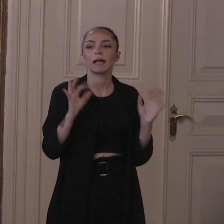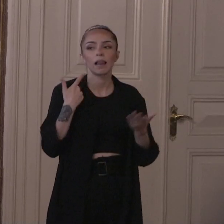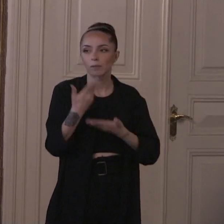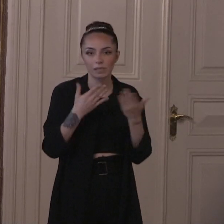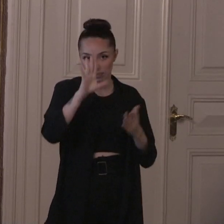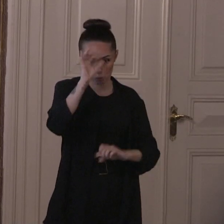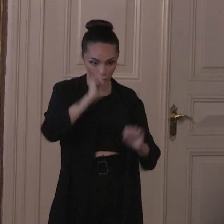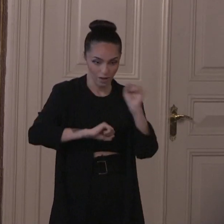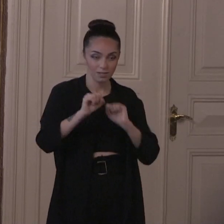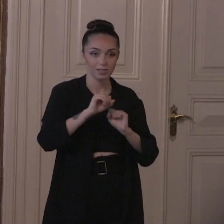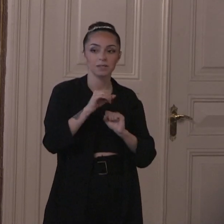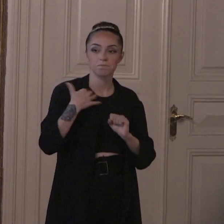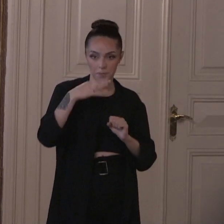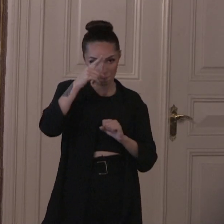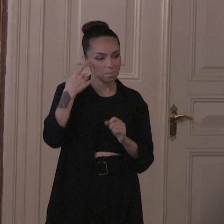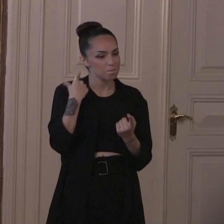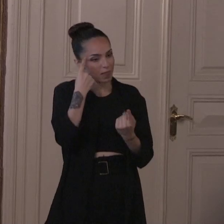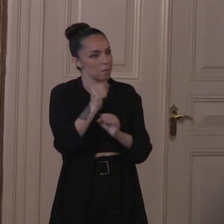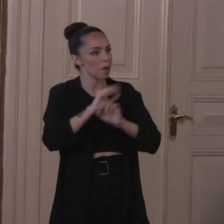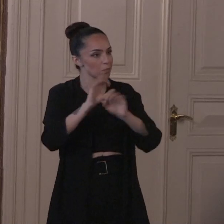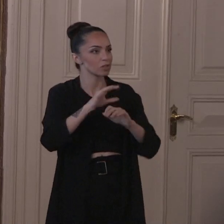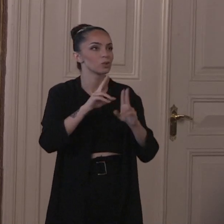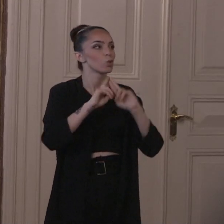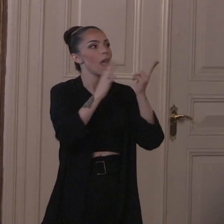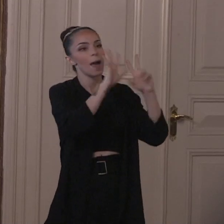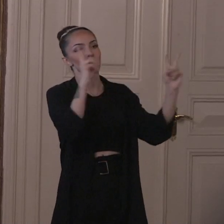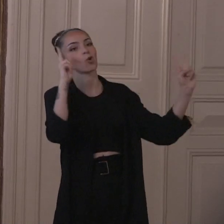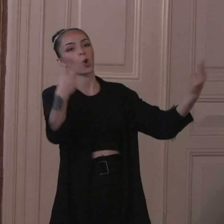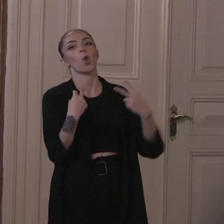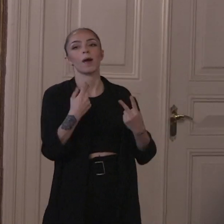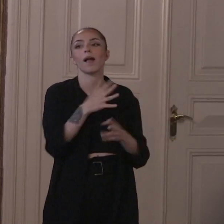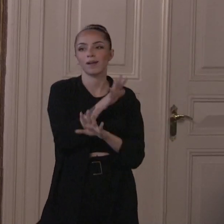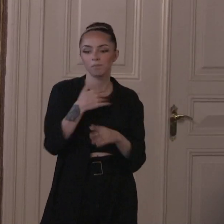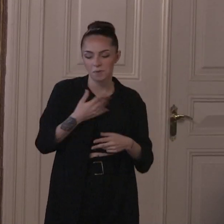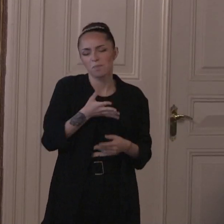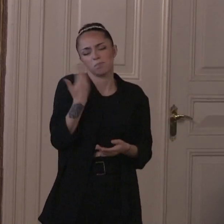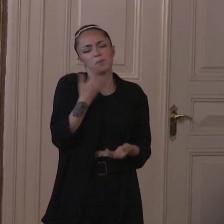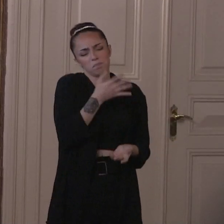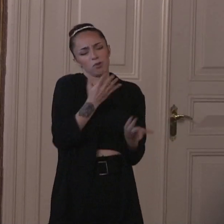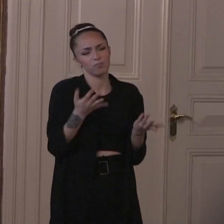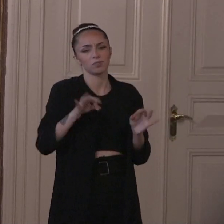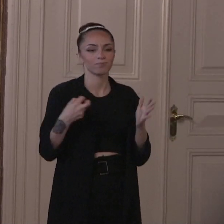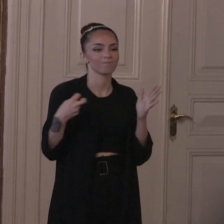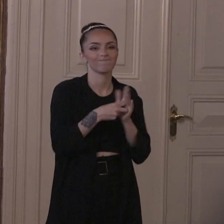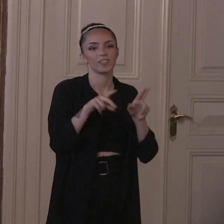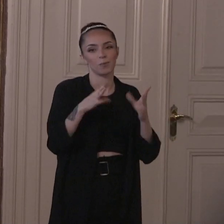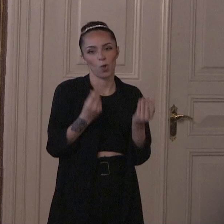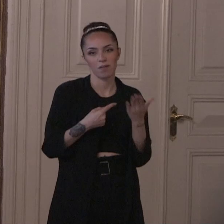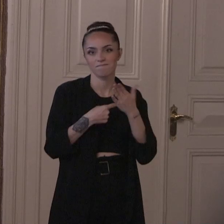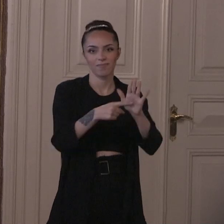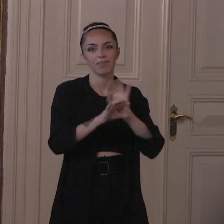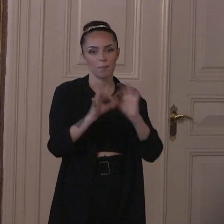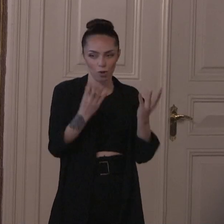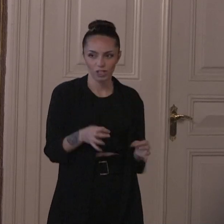oluşturduğu bilgi izleniyor, takip ediliyor. O yüzden biz bunu zaten biliyoruz. Bu tescil edilmiş oldu. Şimdi